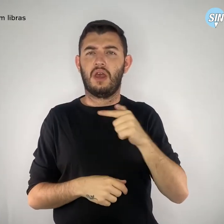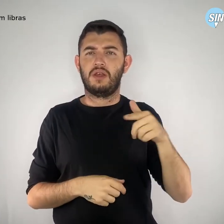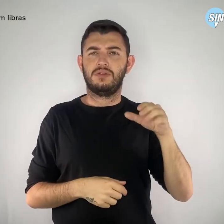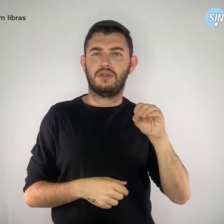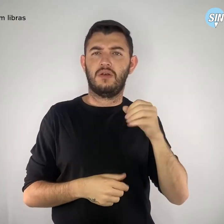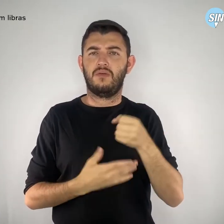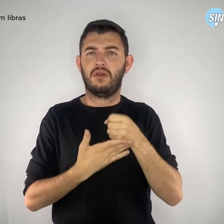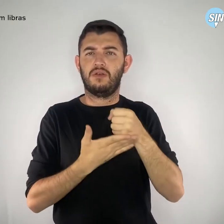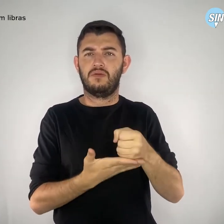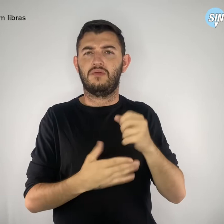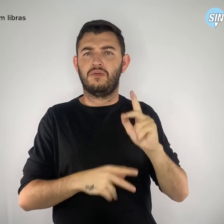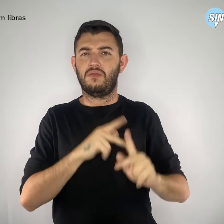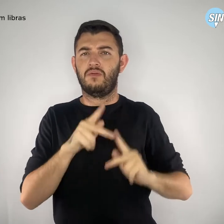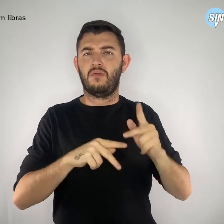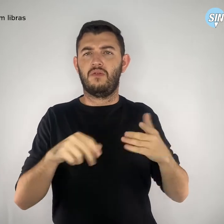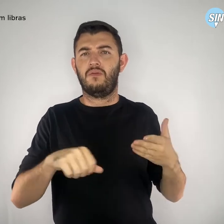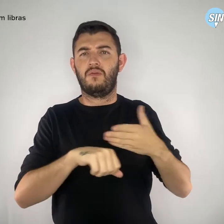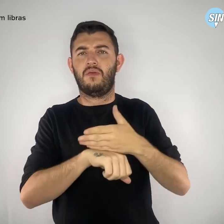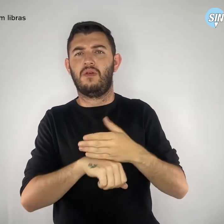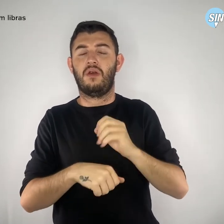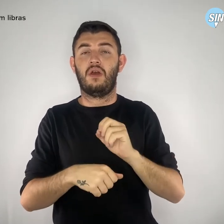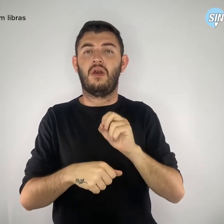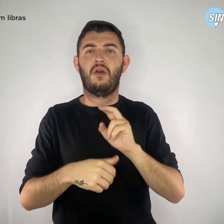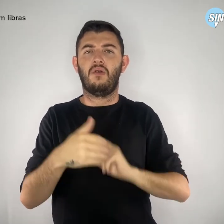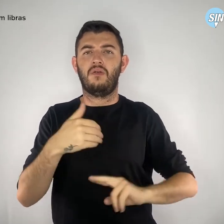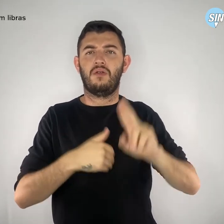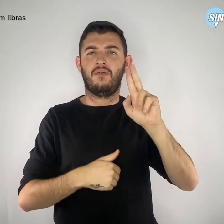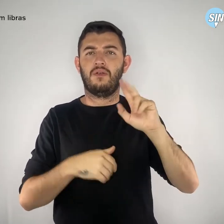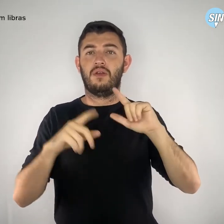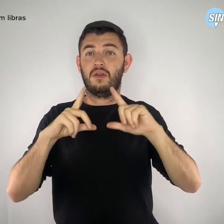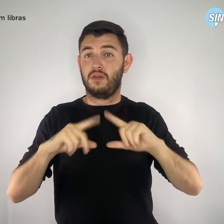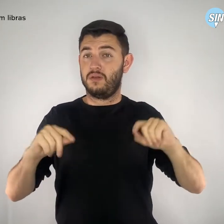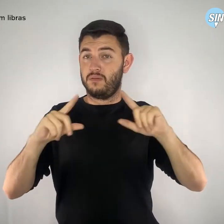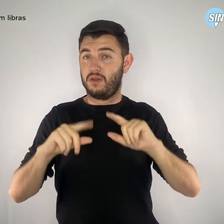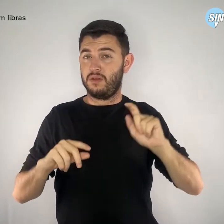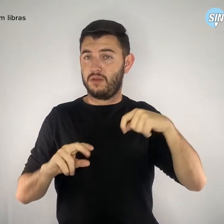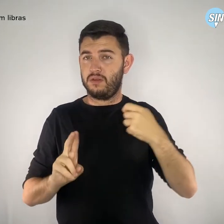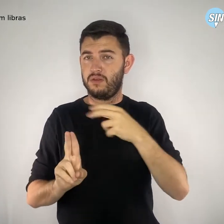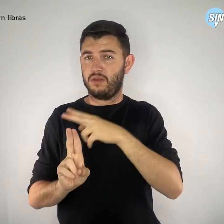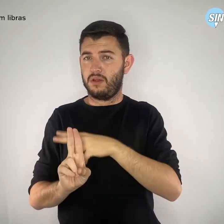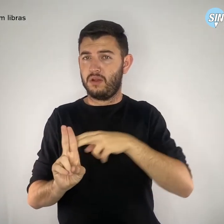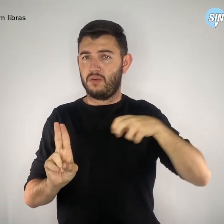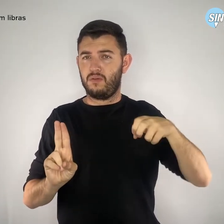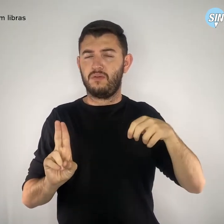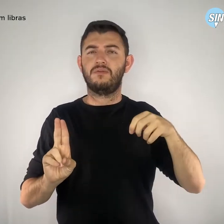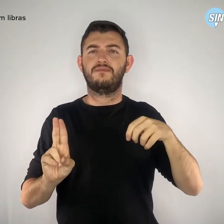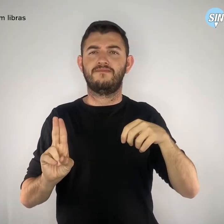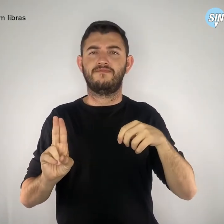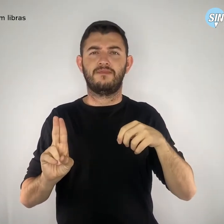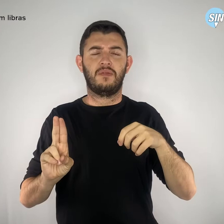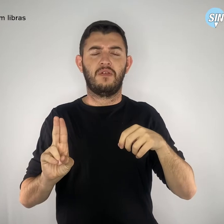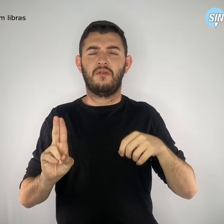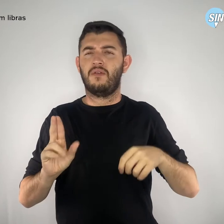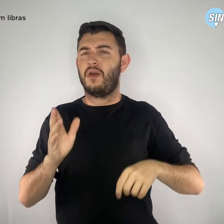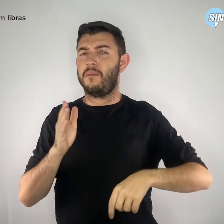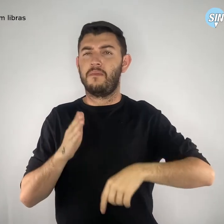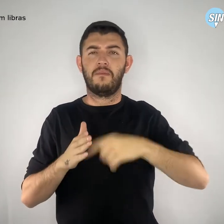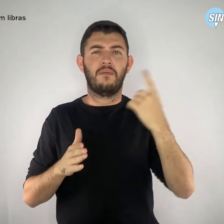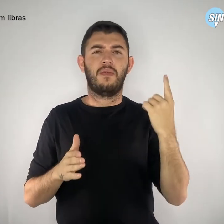afirmativa. A Universidade de Brasília, UNB, por exemplo, foi pioneira ao implementar